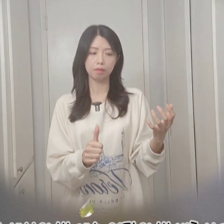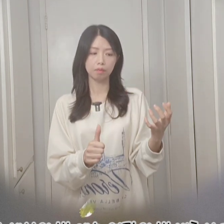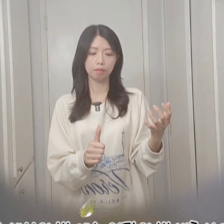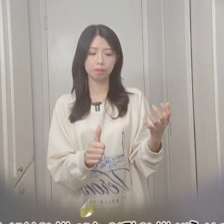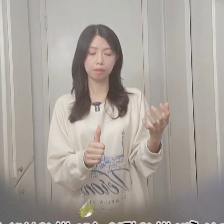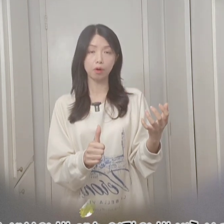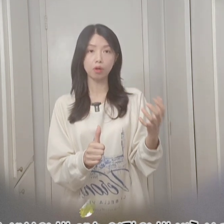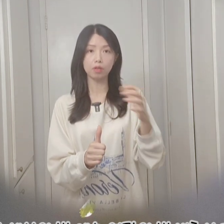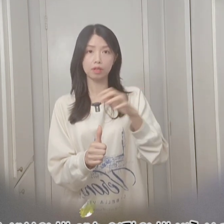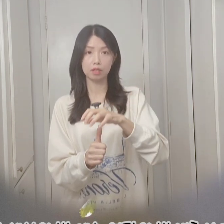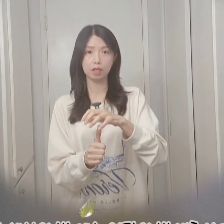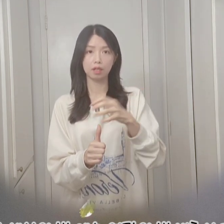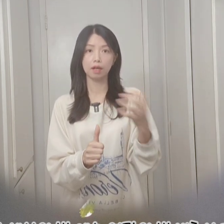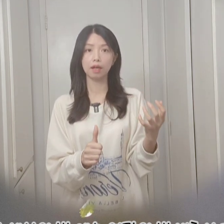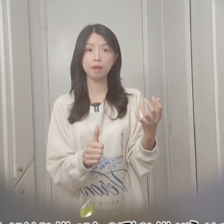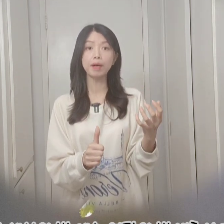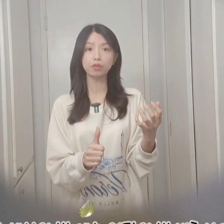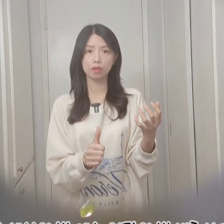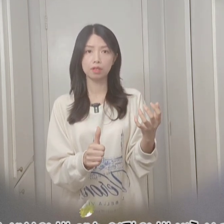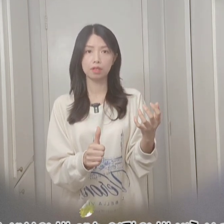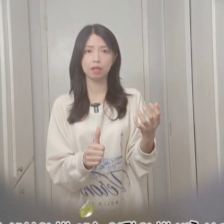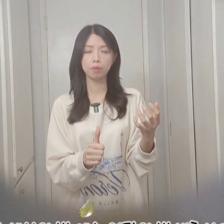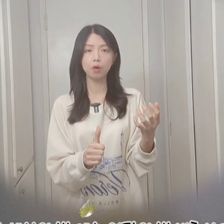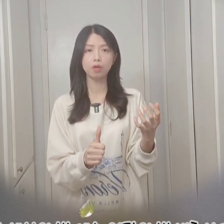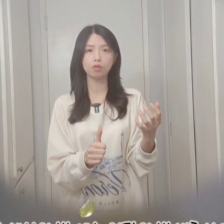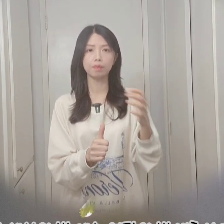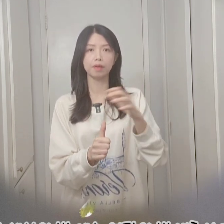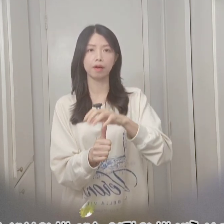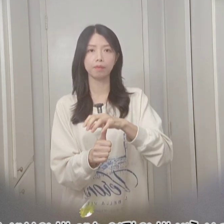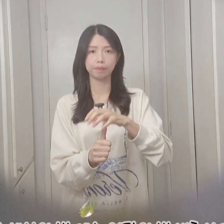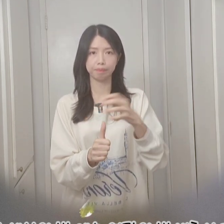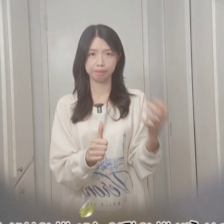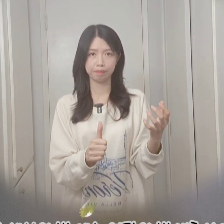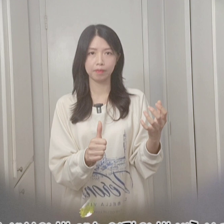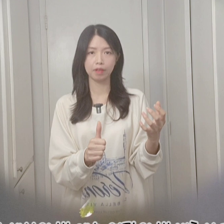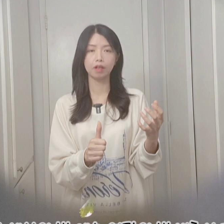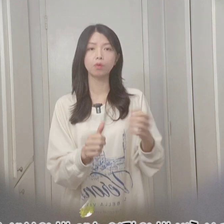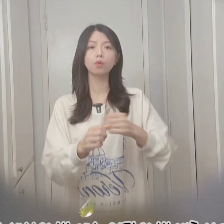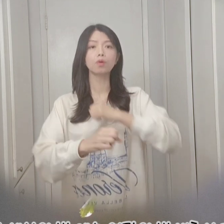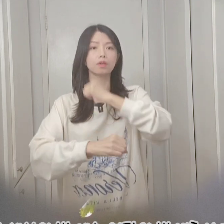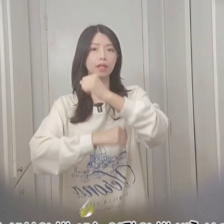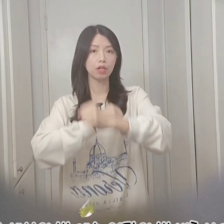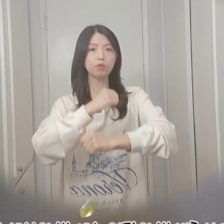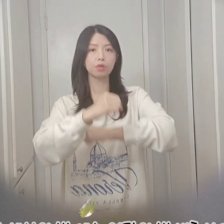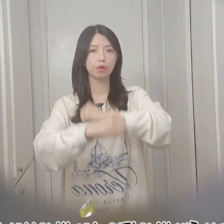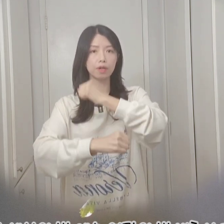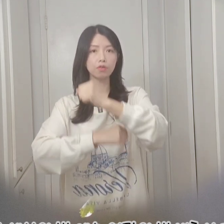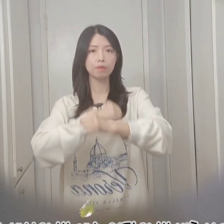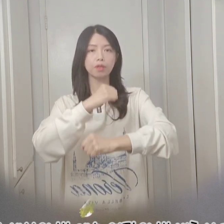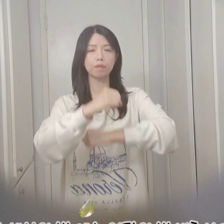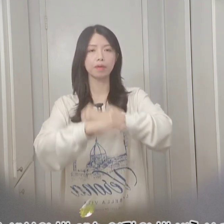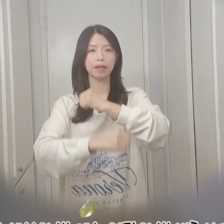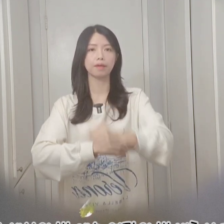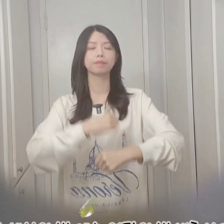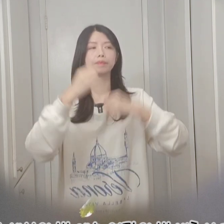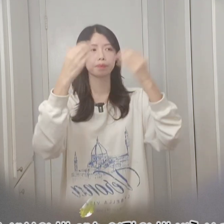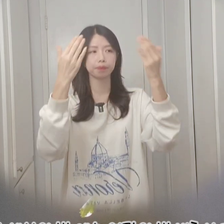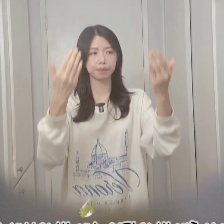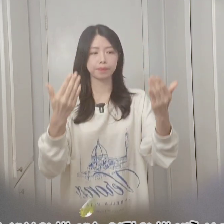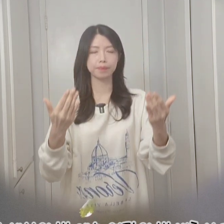뭔가 벗겨지듯이 해방되듯이 표현해 주시면 돼요. 그리고 자유수어 해주시면